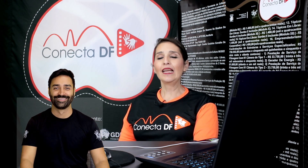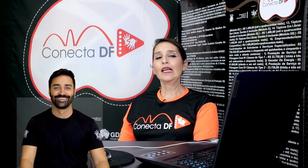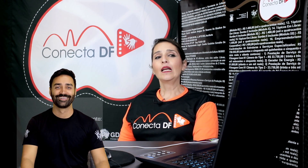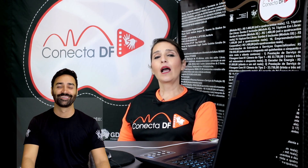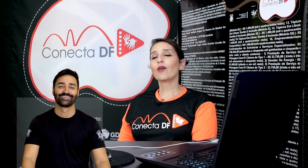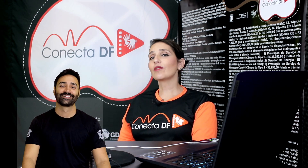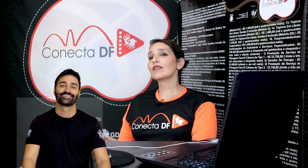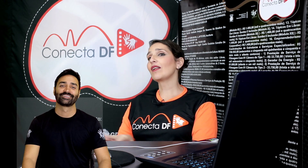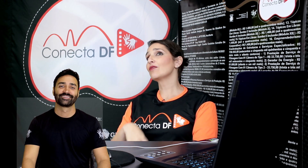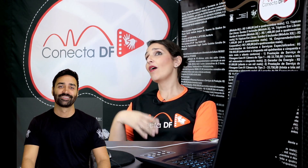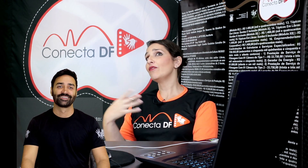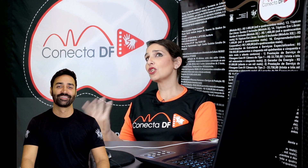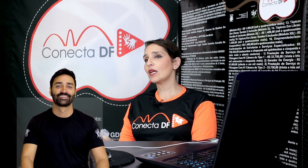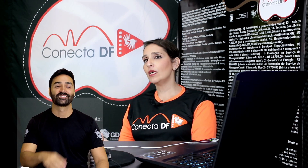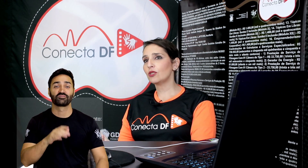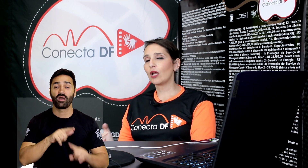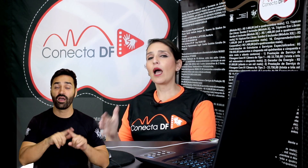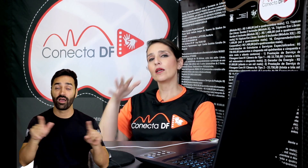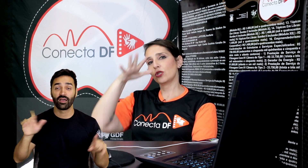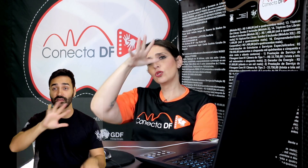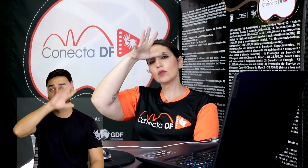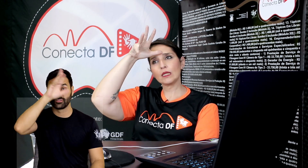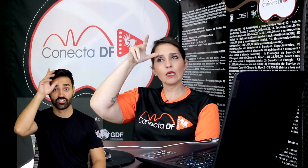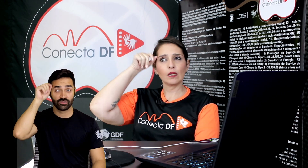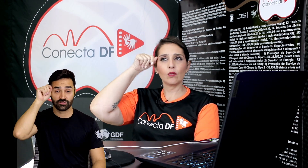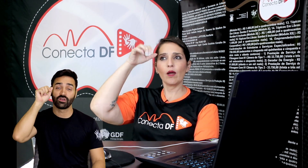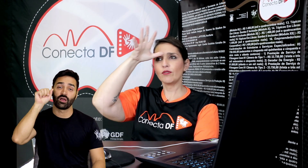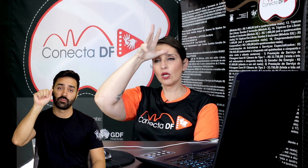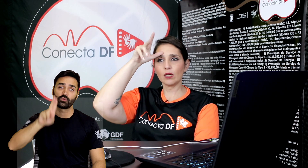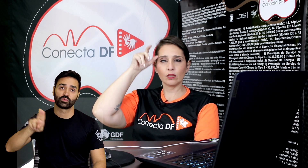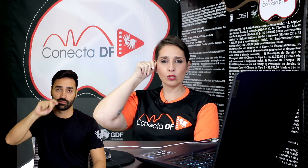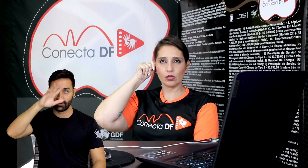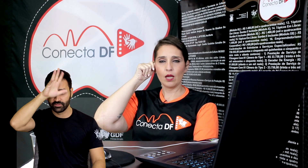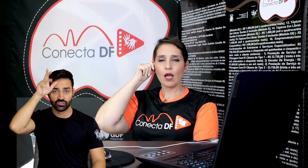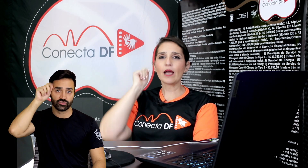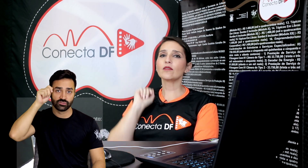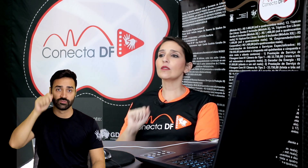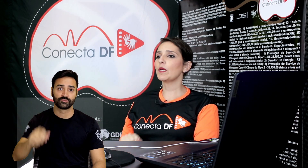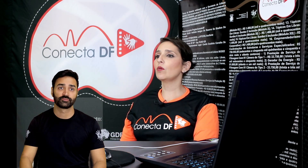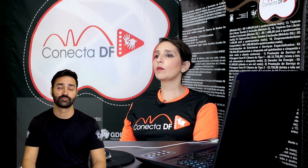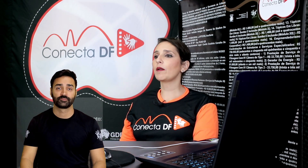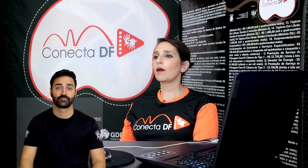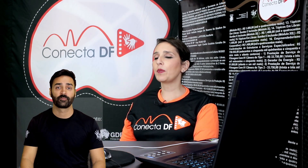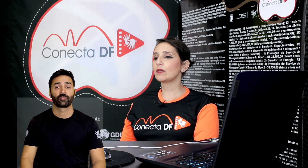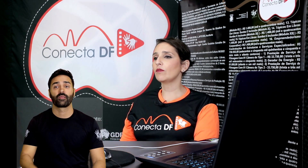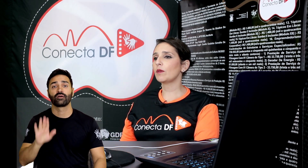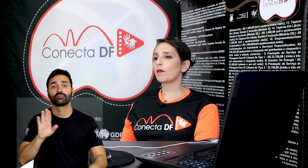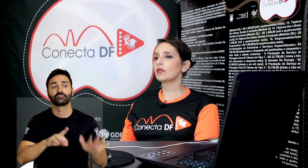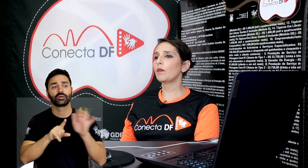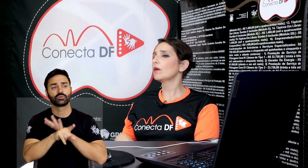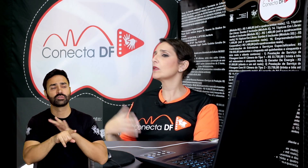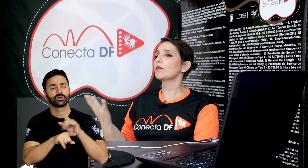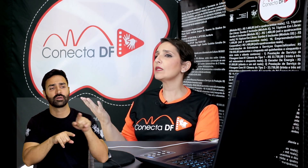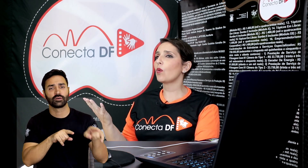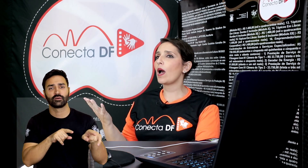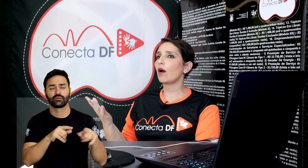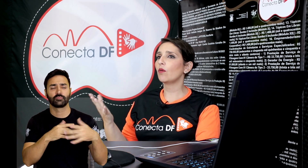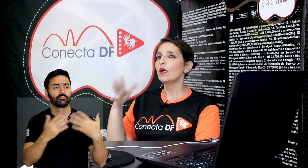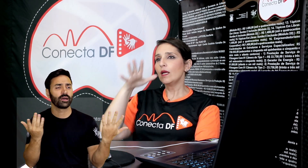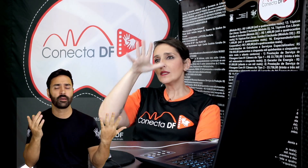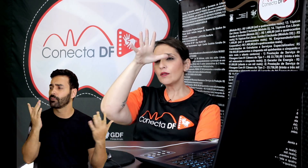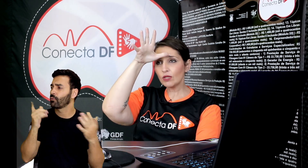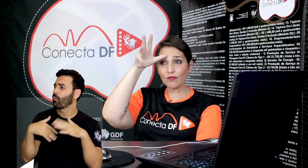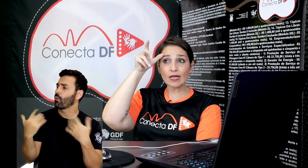Né? Agora quando você fala assim, um refrigerante, aí a gente usa esse aqui, um refrigerante. Aí às vezes a pessoa vira para você e pergunta assim, mas